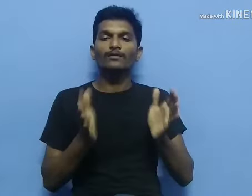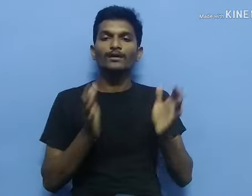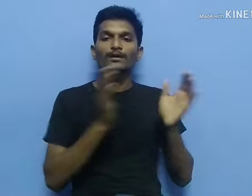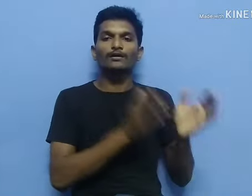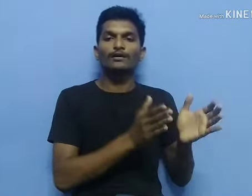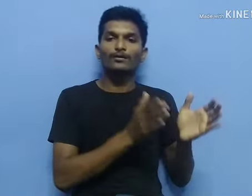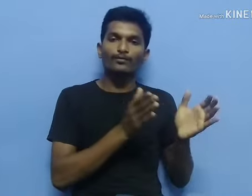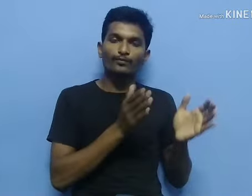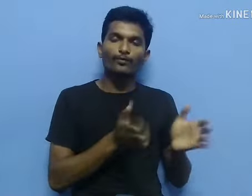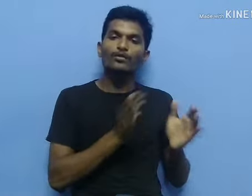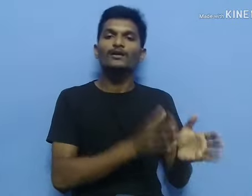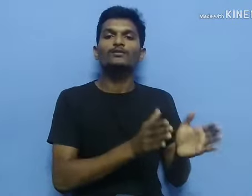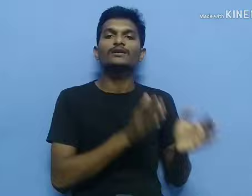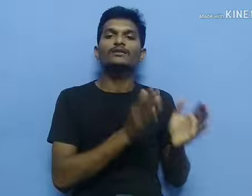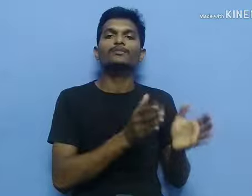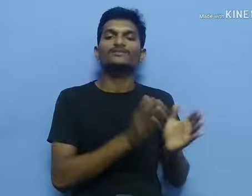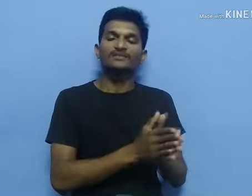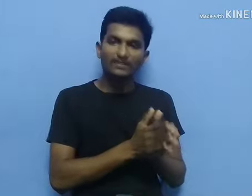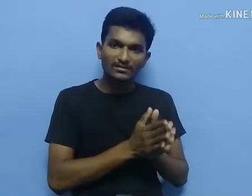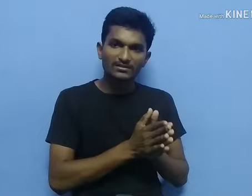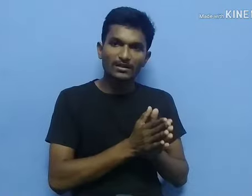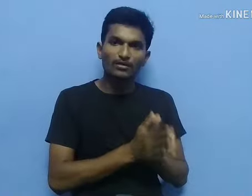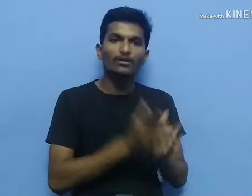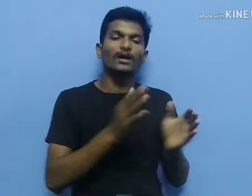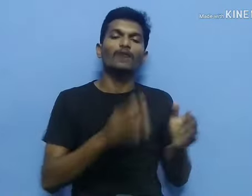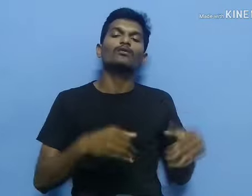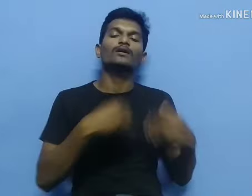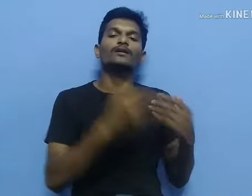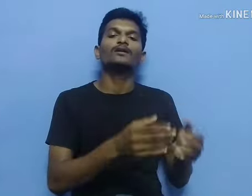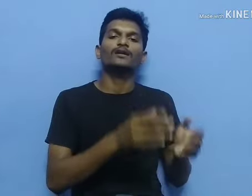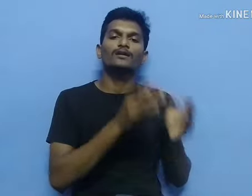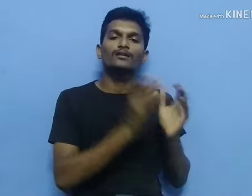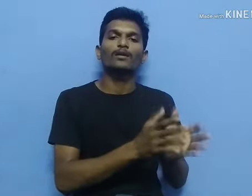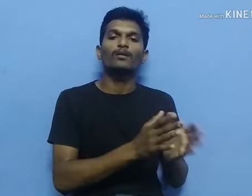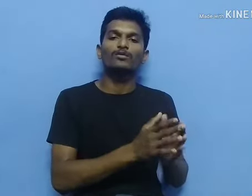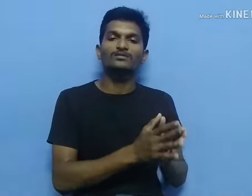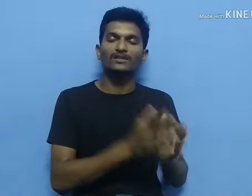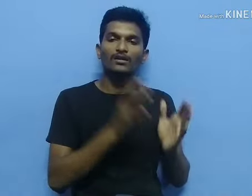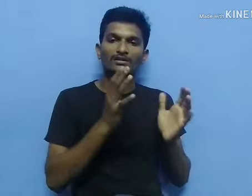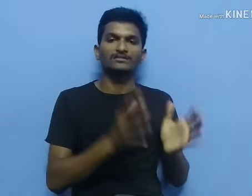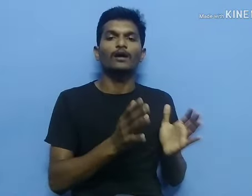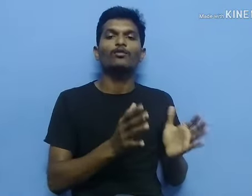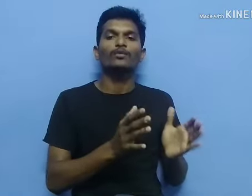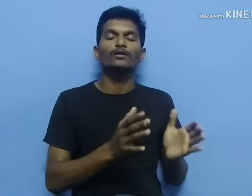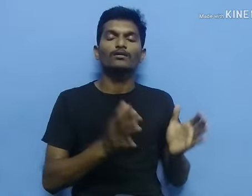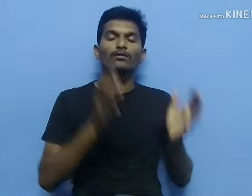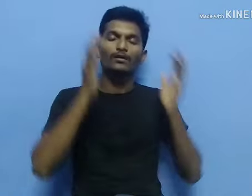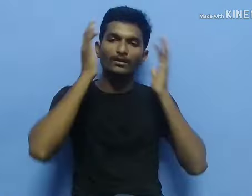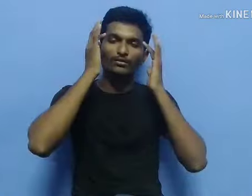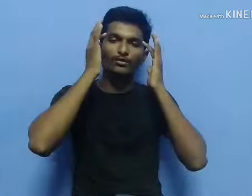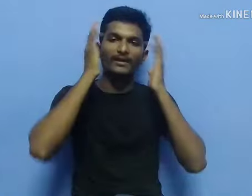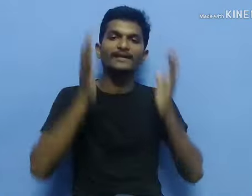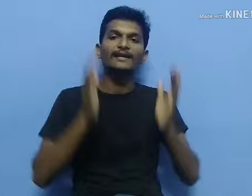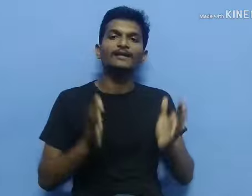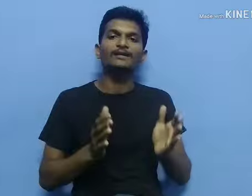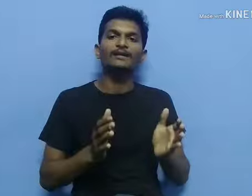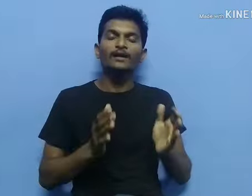இவங்க பொண்ணுக்கு வந்து எந்த பிரச்சனை இருந்துச்சுனாலோ இல்ல அவங்க ரிலேட்டடா எந்த ப்ராப்ளம் இருந்துச்சுனாலோ அதை சால்வ் பண்ற அளவுக்கு அந்த ஒரு மென்டாலிட்டி,